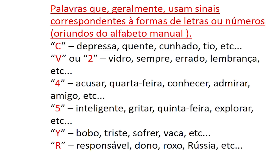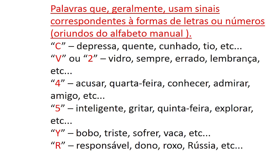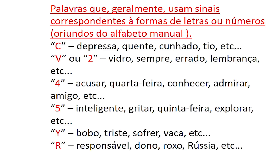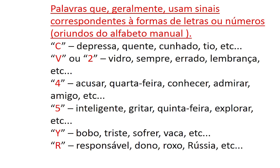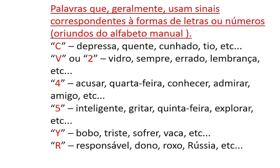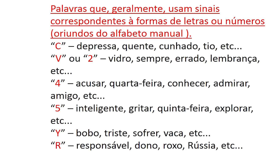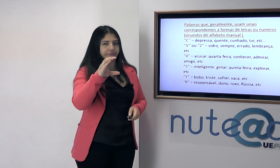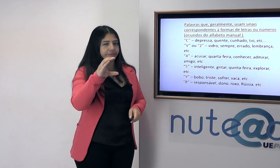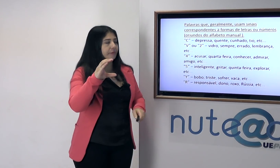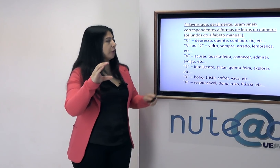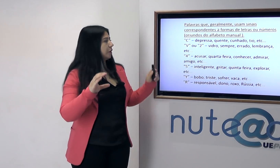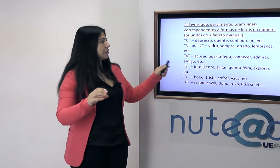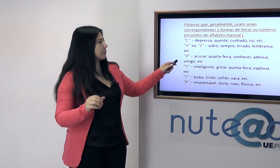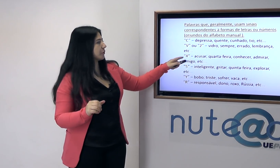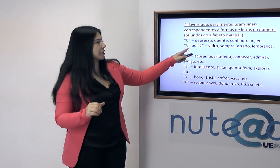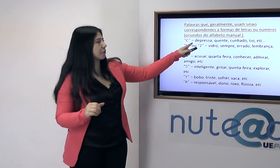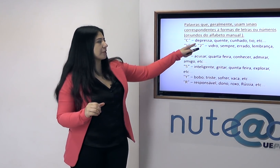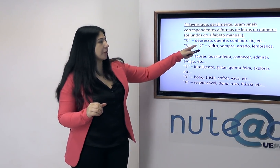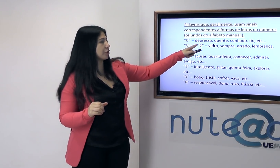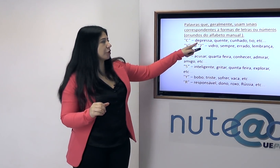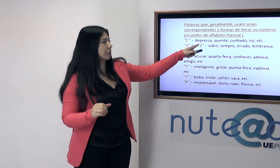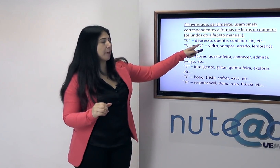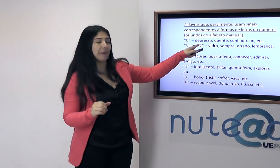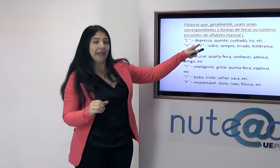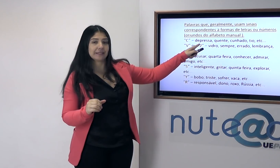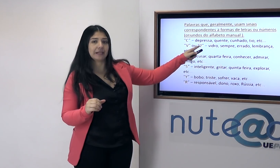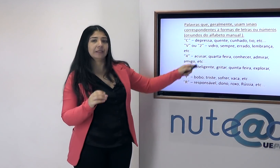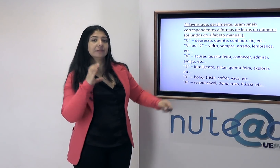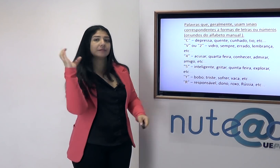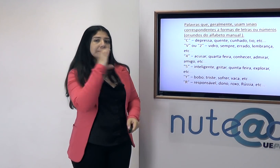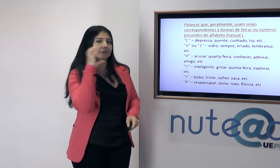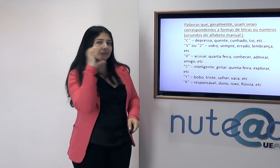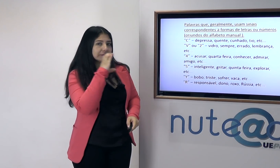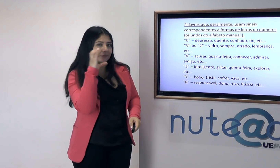C, nós vamos fazer o sinal de depressa,